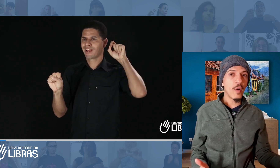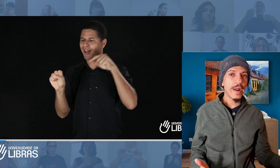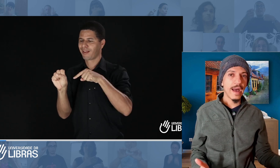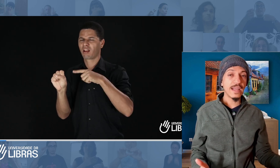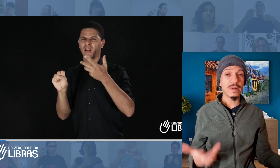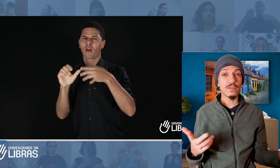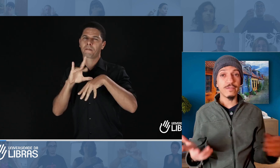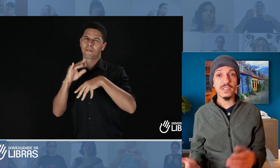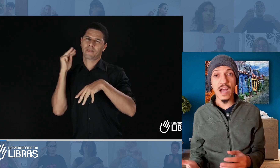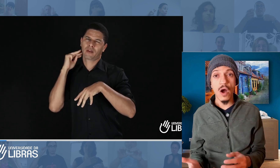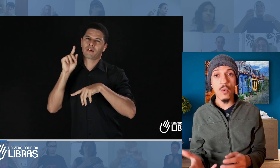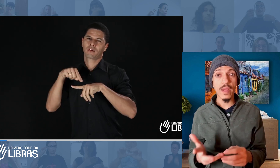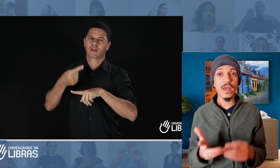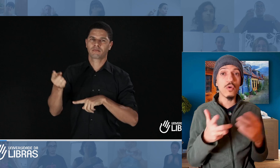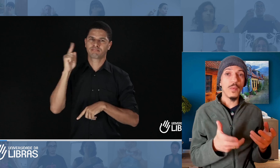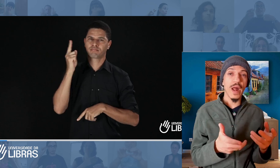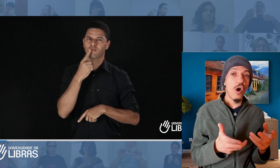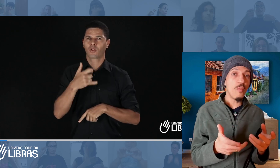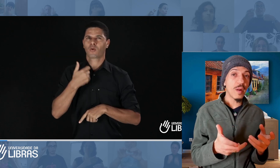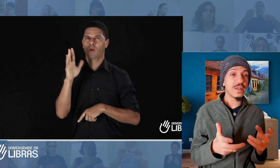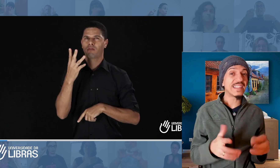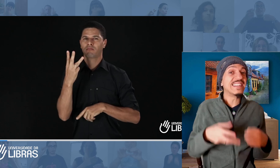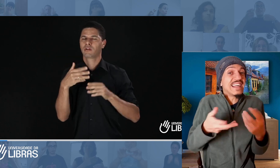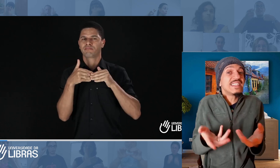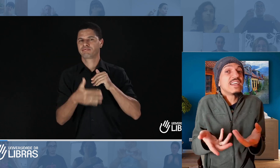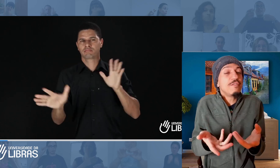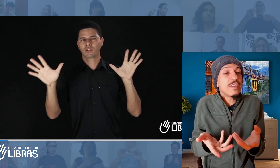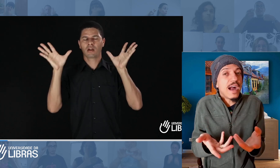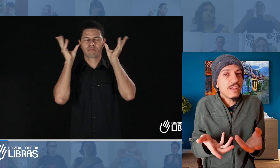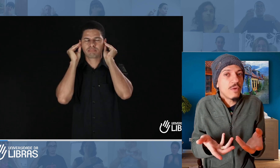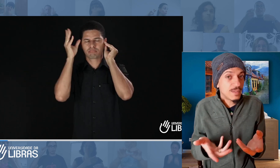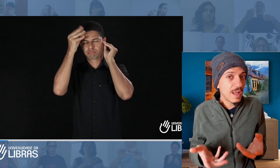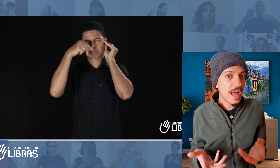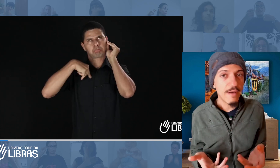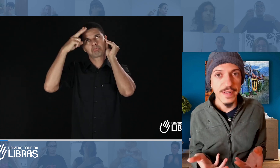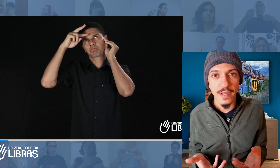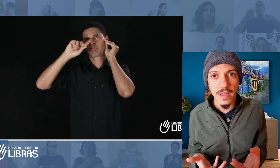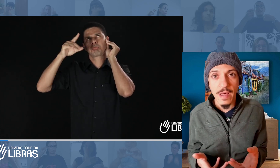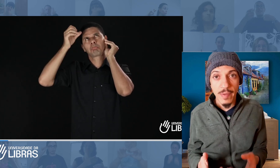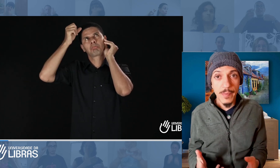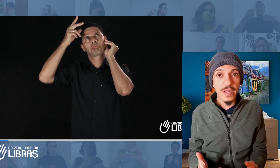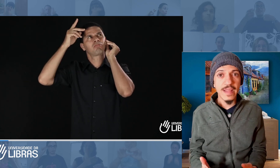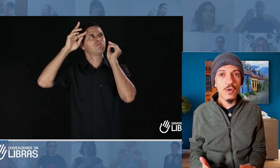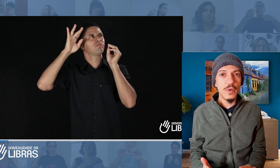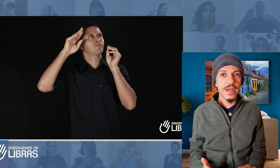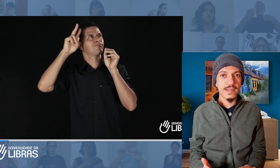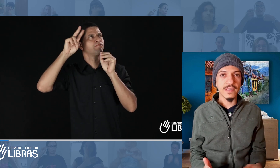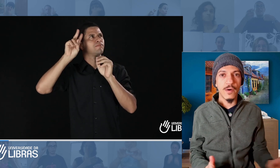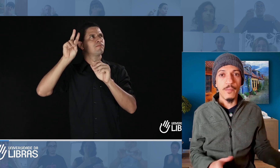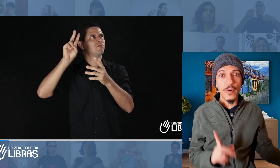a expressão facial e corporal para poder dar significado às palavras, para poder ter a comunicação. Por